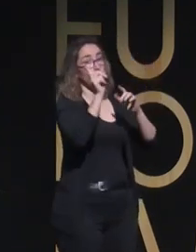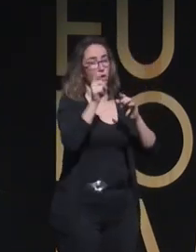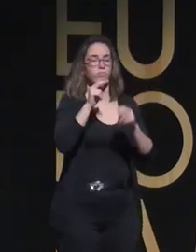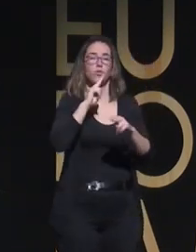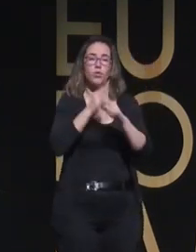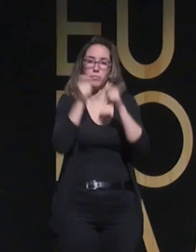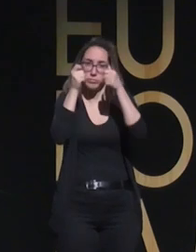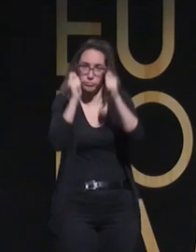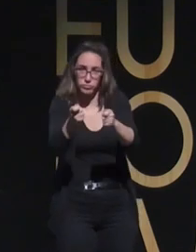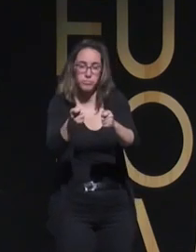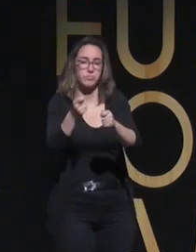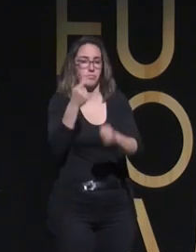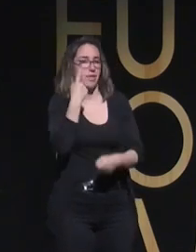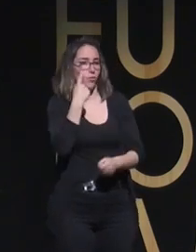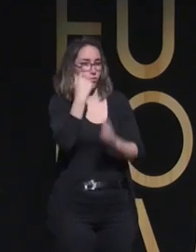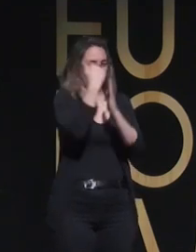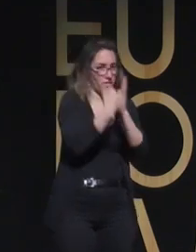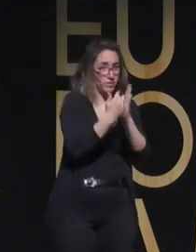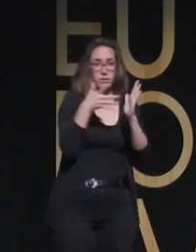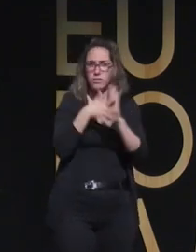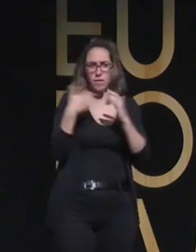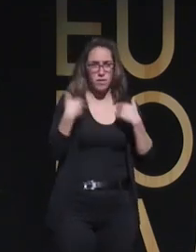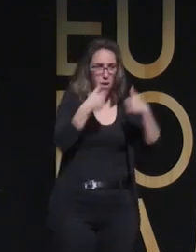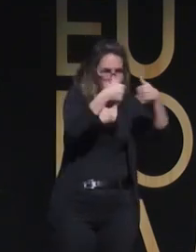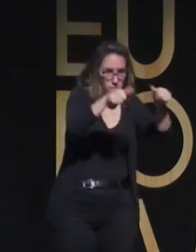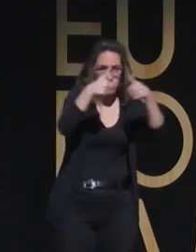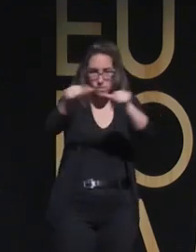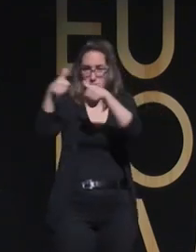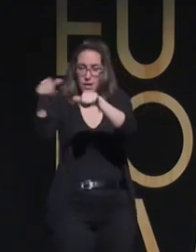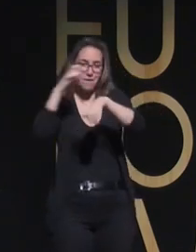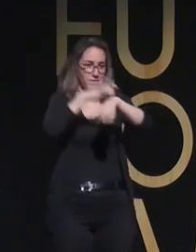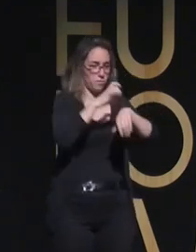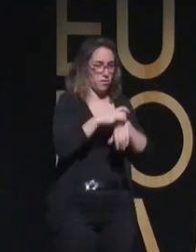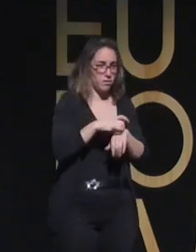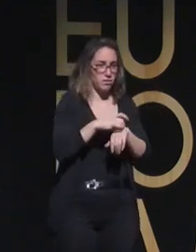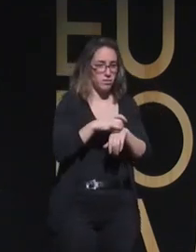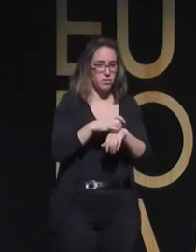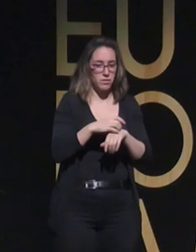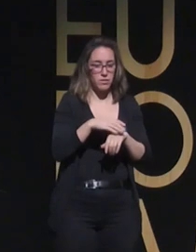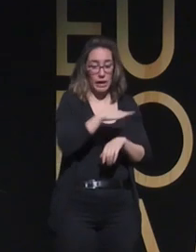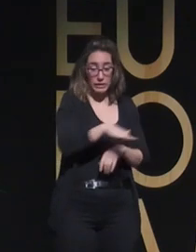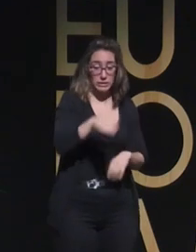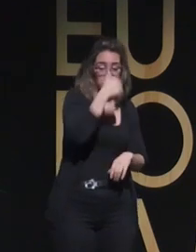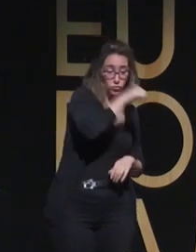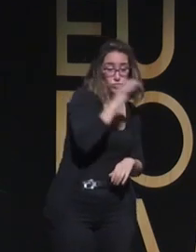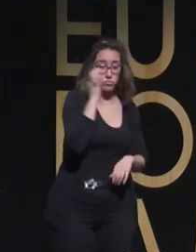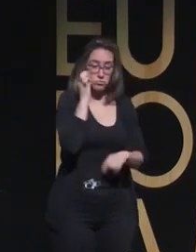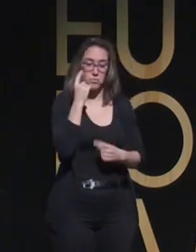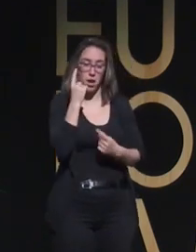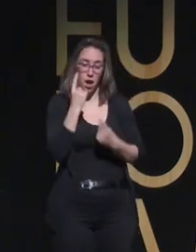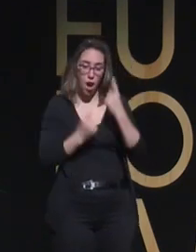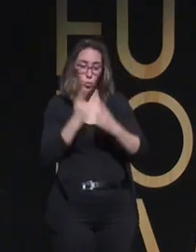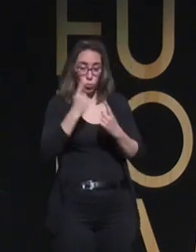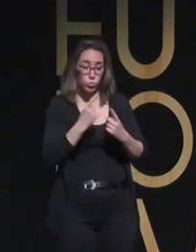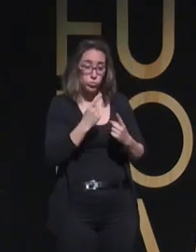de atención. Entonces, patologizamos todo aquello que se sale de la norma. Algunos niños y niñas que realmente están bien diagnosticados, la medicación les